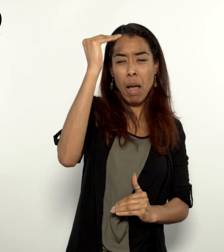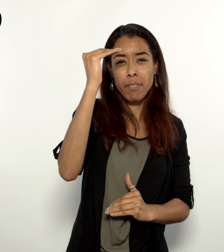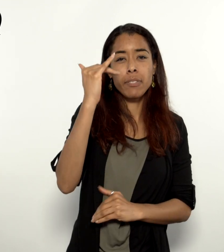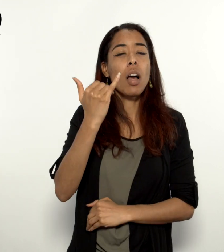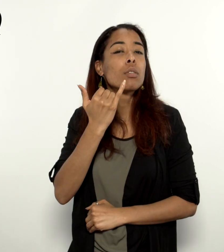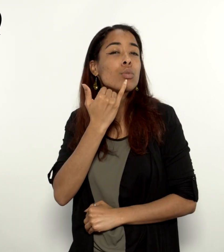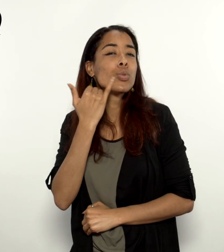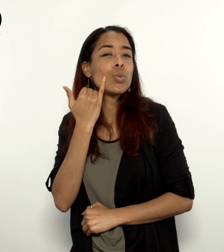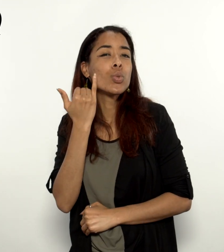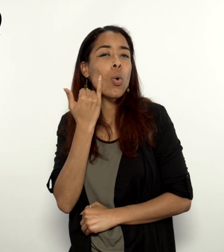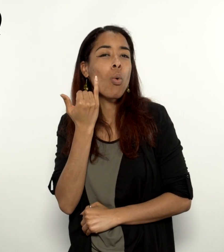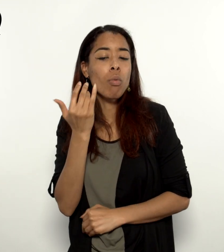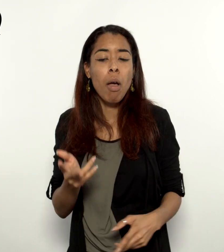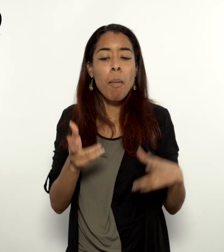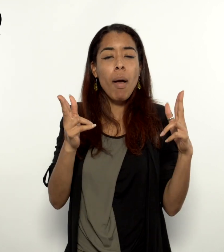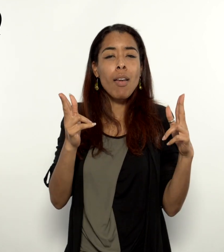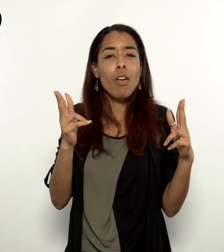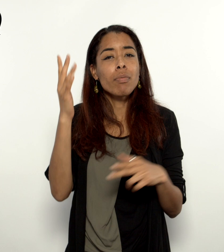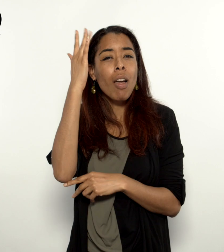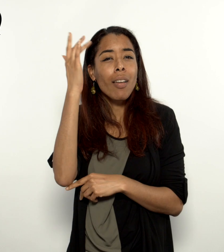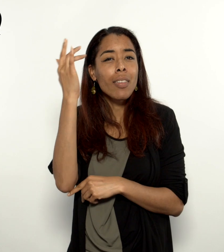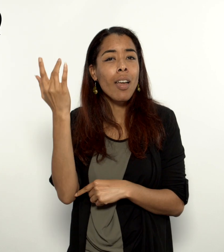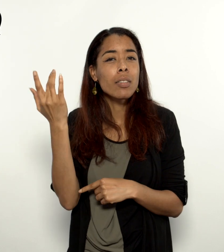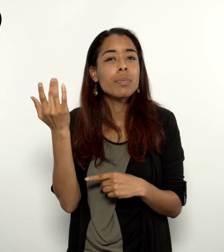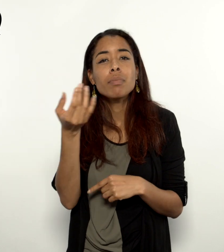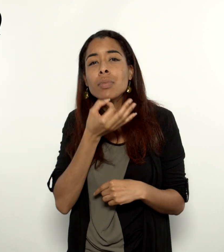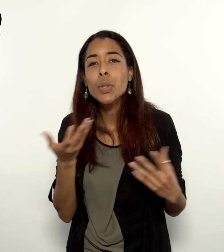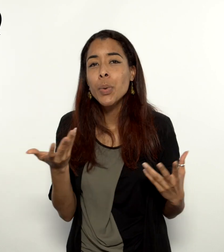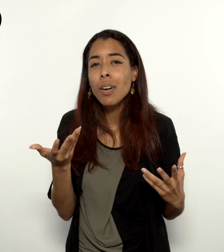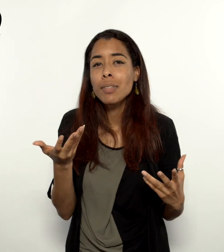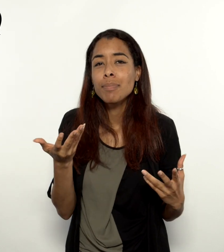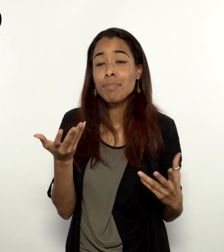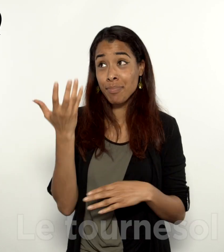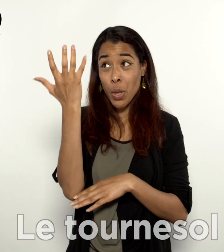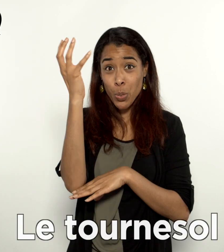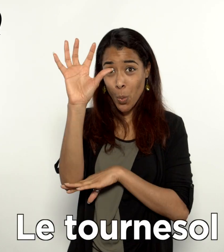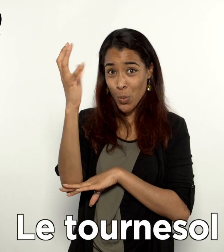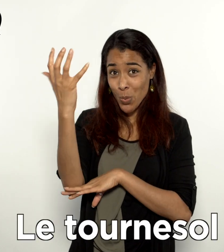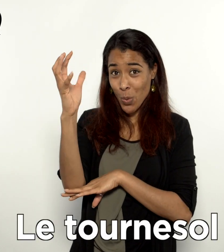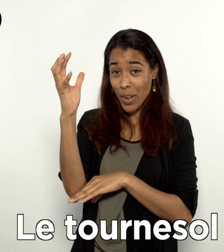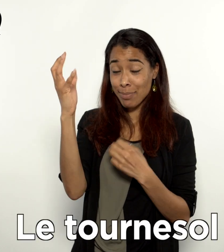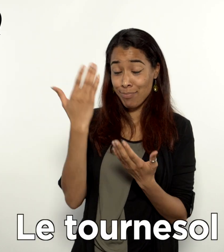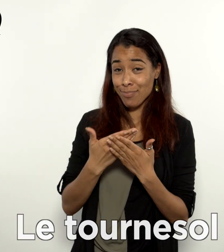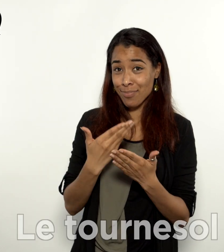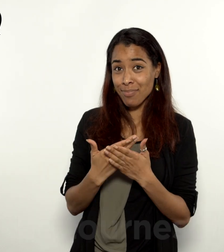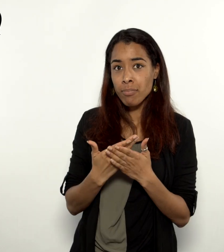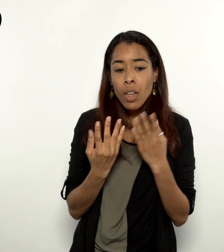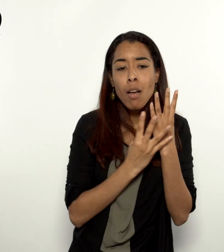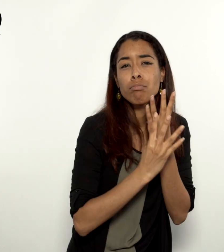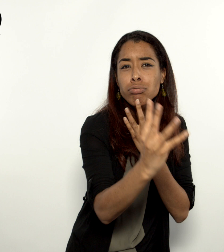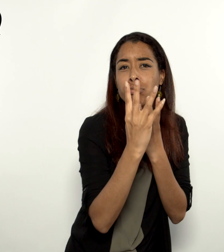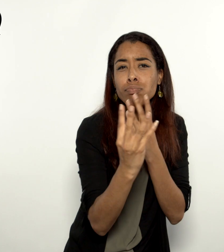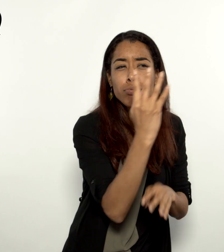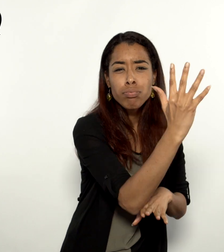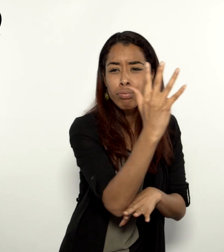mètres de hauteur, de couleur jaune, que l'on voit plutôt en période estivale, vous me dites le tournesol. Si vous êtes déjà passé devant